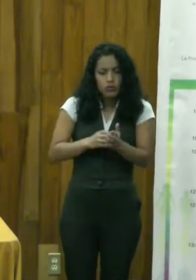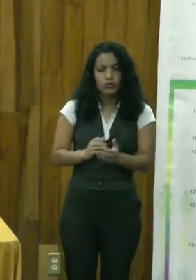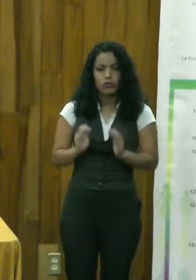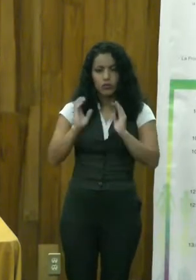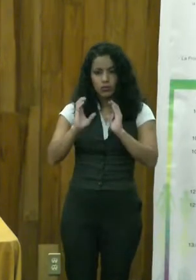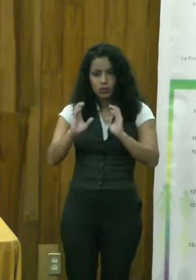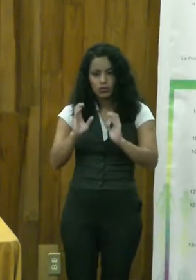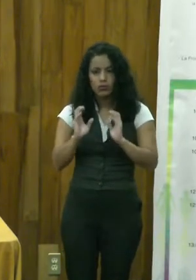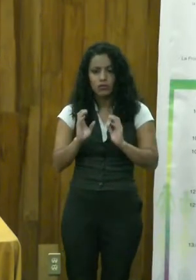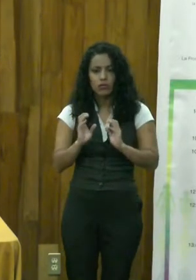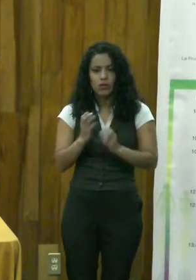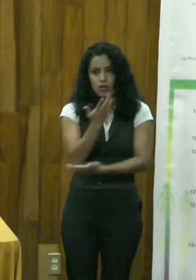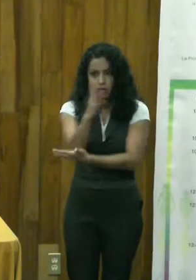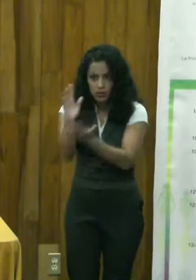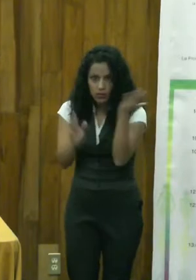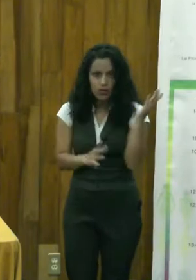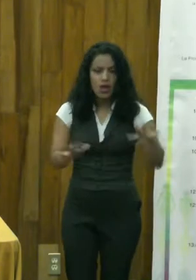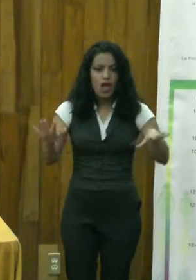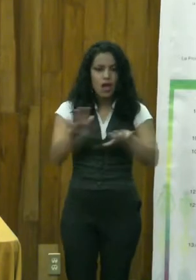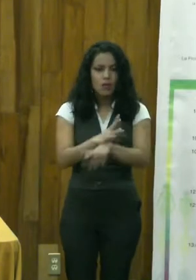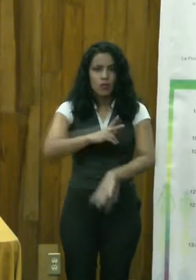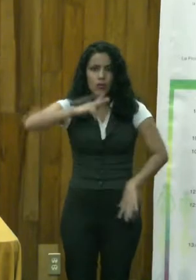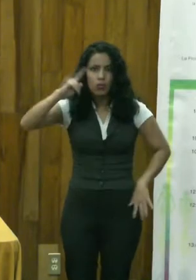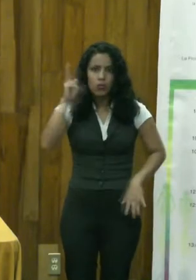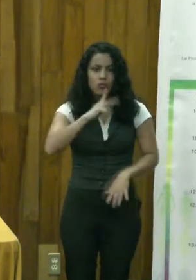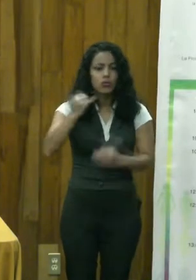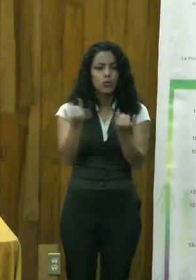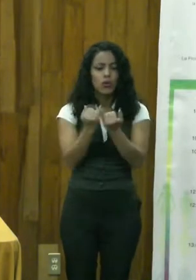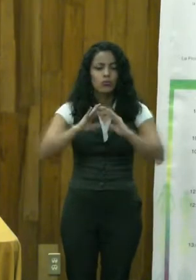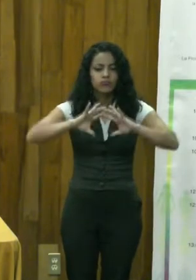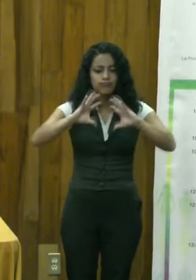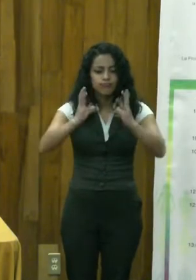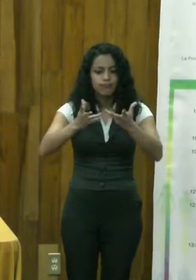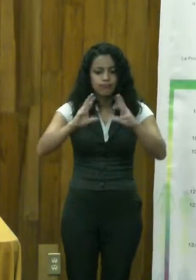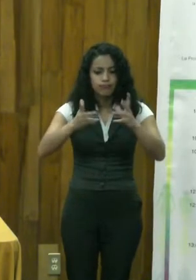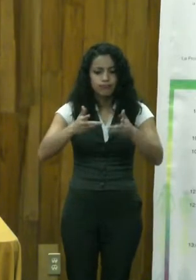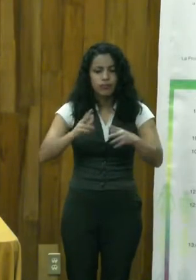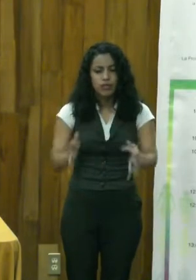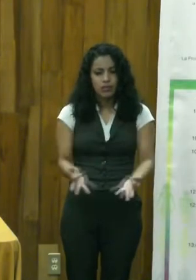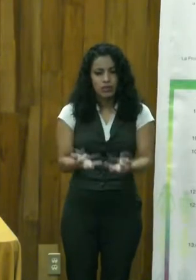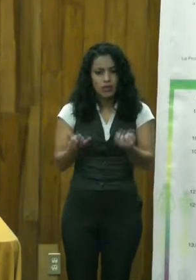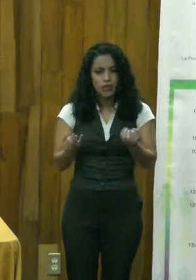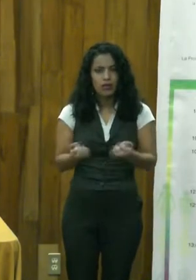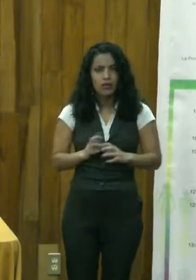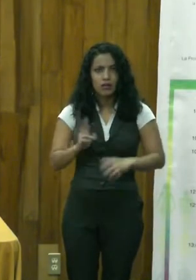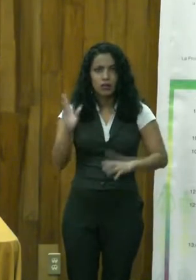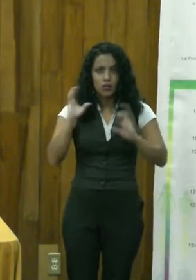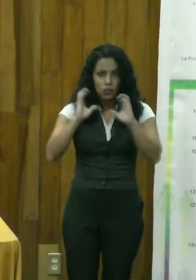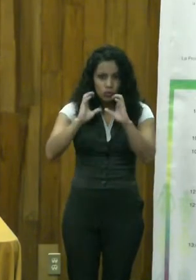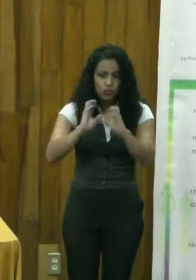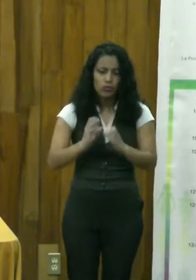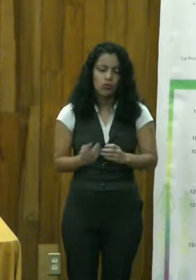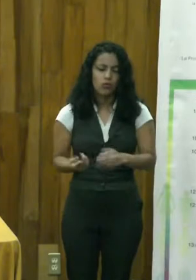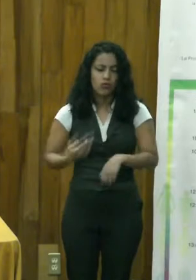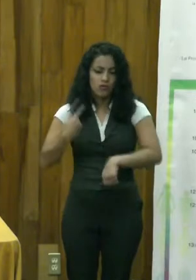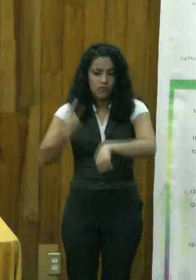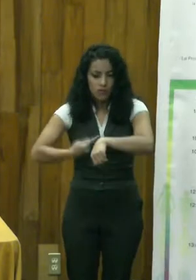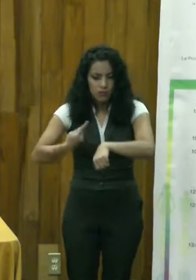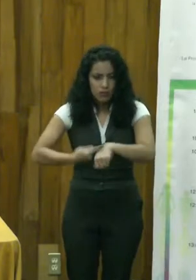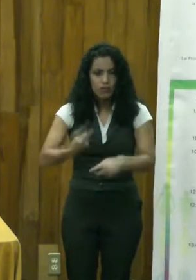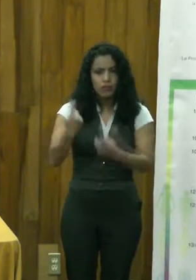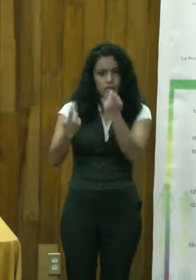contender con cambios globales como es el cambio climático global las enfermedades emergentes y mets